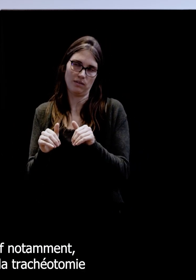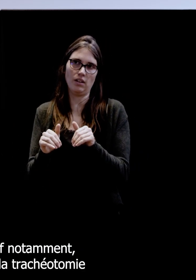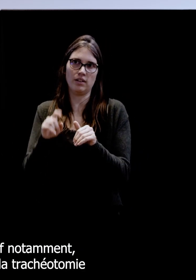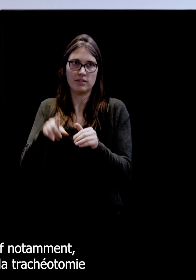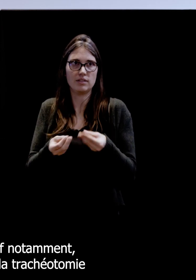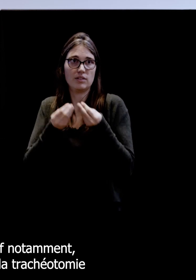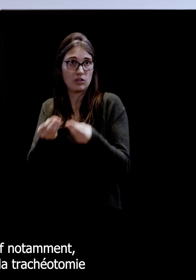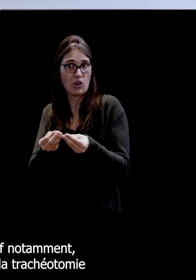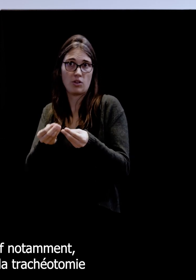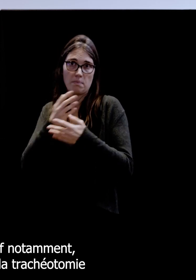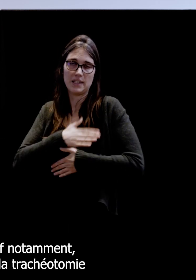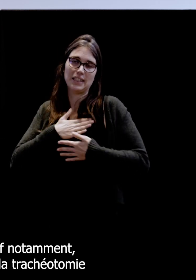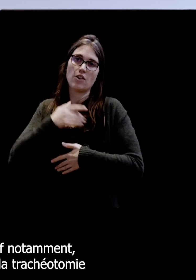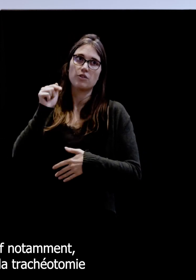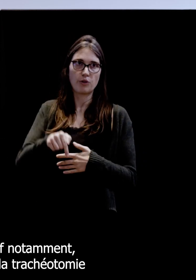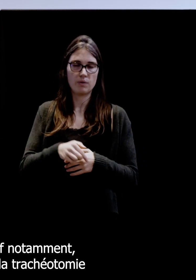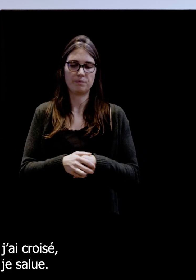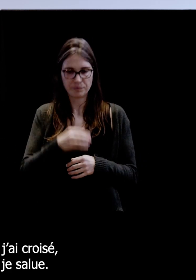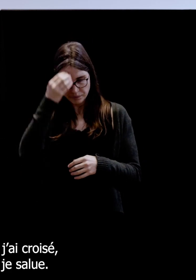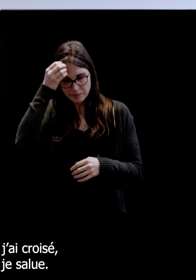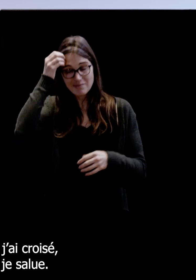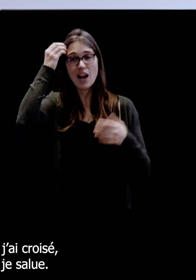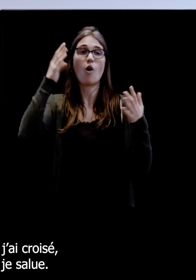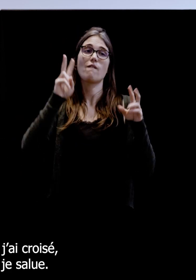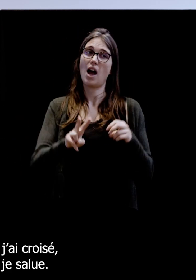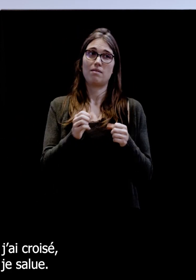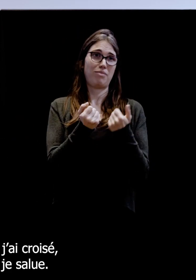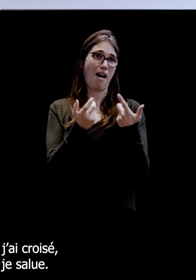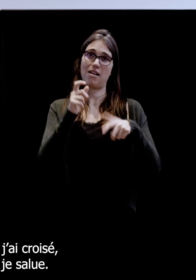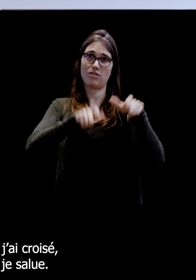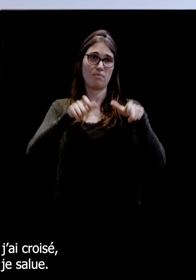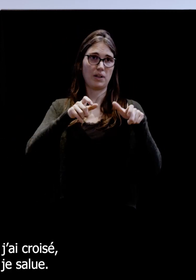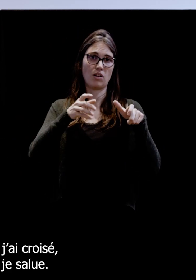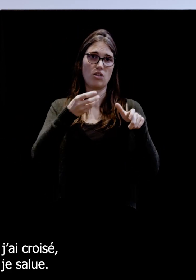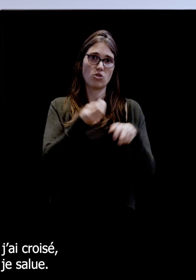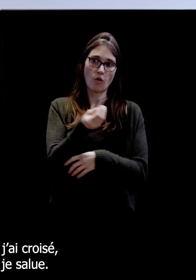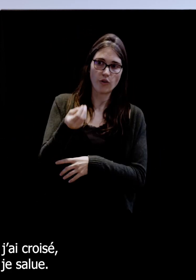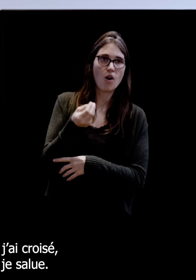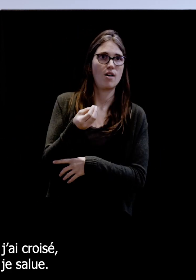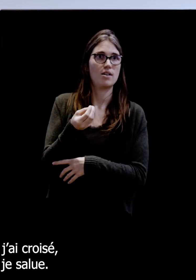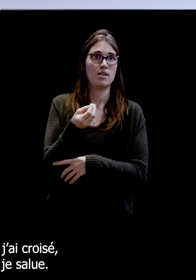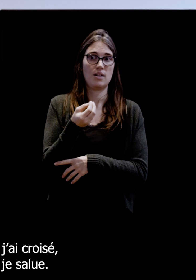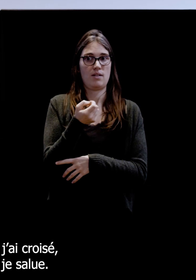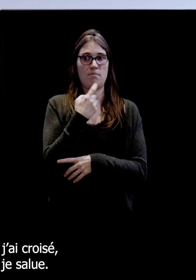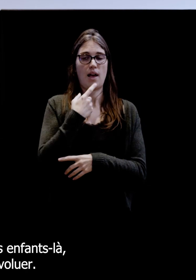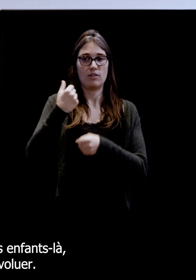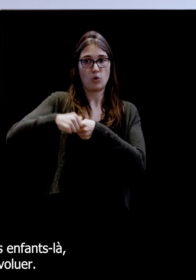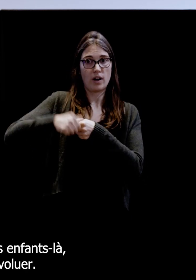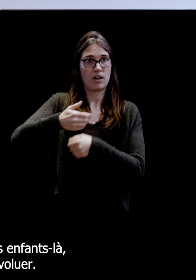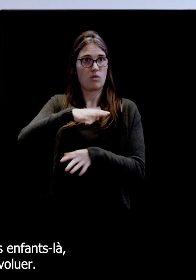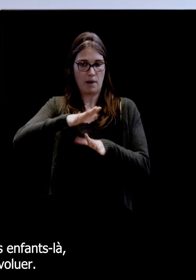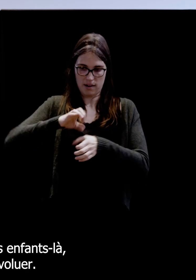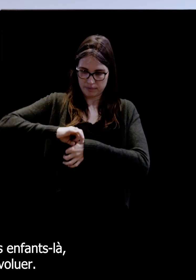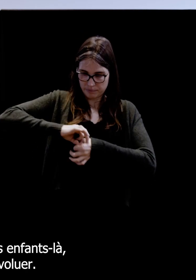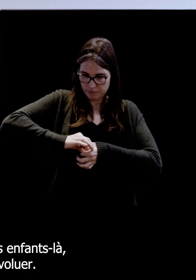du carrefour aérodigestif, notamment qu'on n'arrive pas à sevrer de la trachéotomie. Je sais qu'il y en a un qu'on a croisé que je ne connais pas, que je salue. Mais